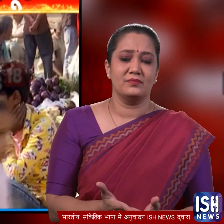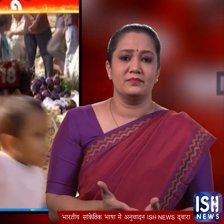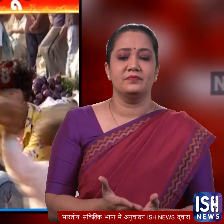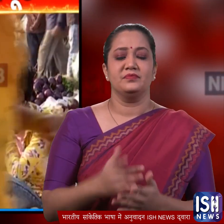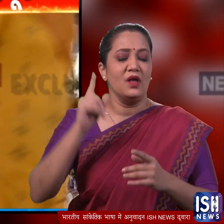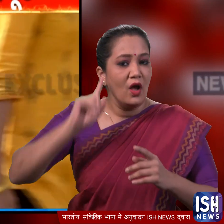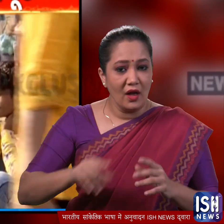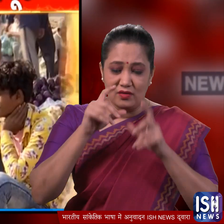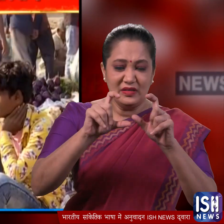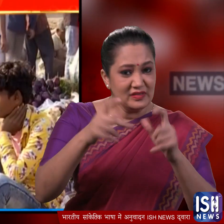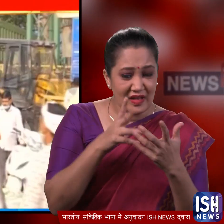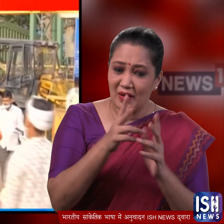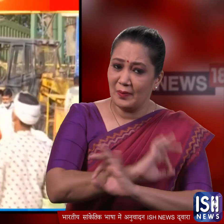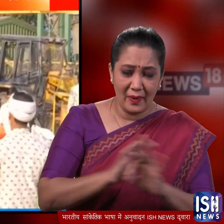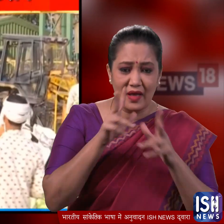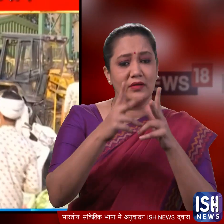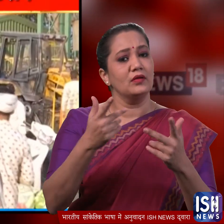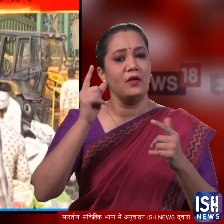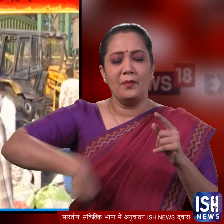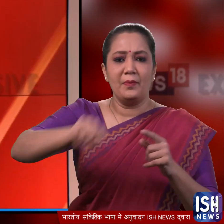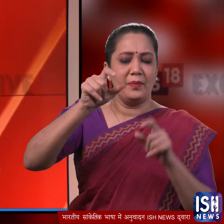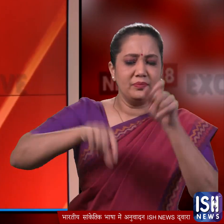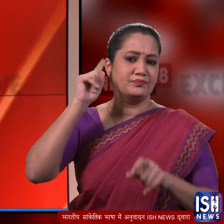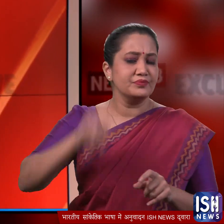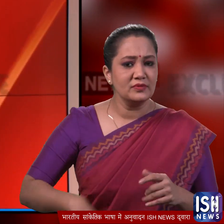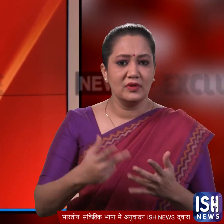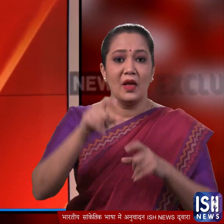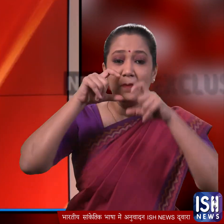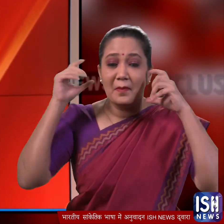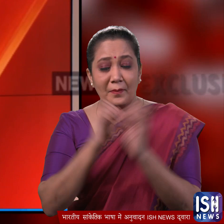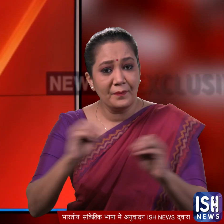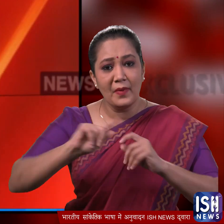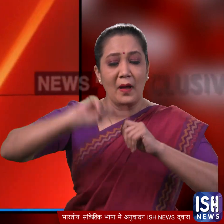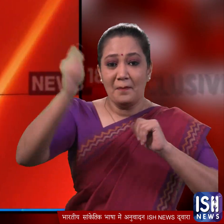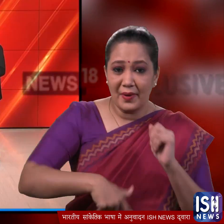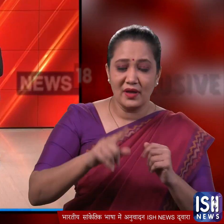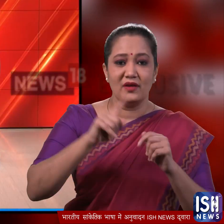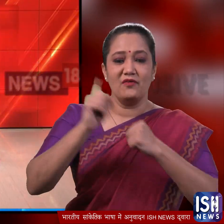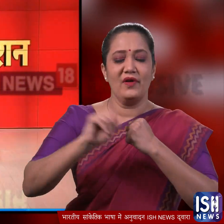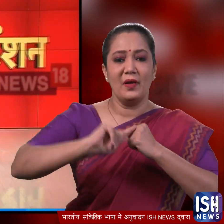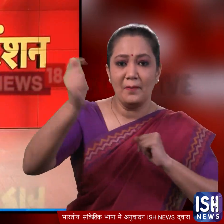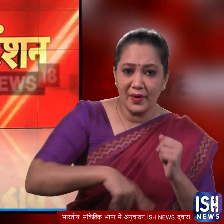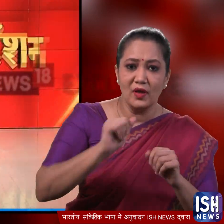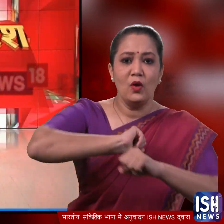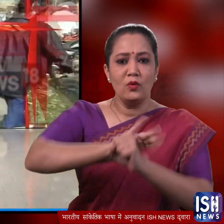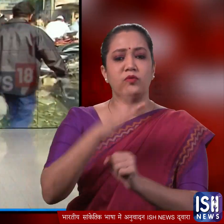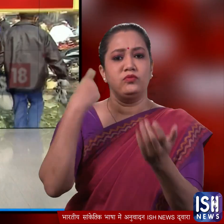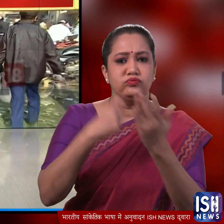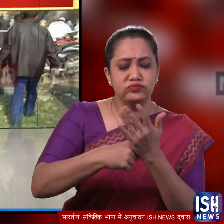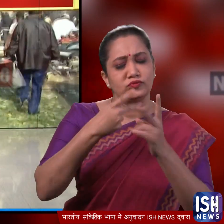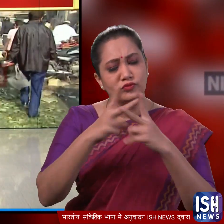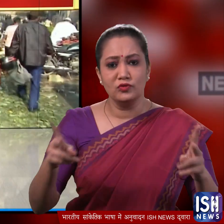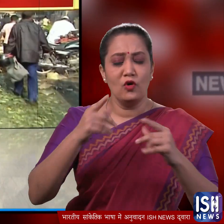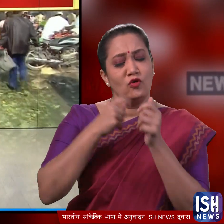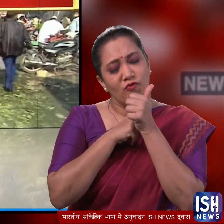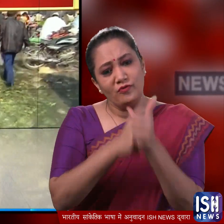लेकिन चेतावनी के बावजूद कुछ लोगों पर इसका कोई असर नहीं हुआ। जबकि मास्क नहीं लगाने वालों के चालान काटने के साथ ही सरकार ने कोरोना से बचाव के